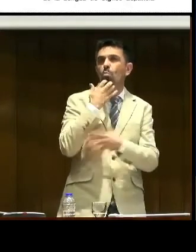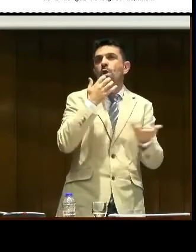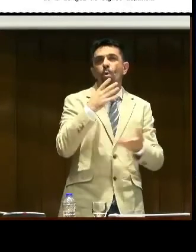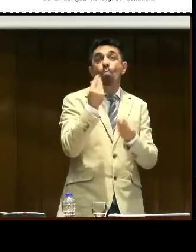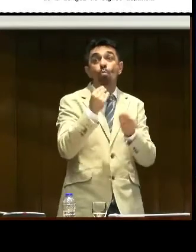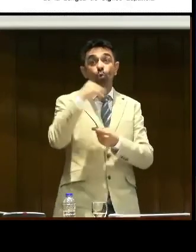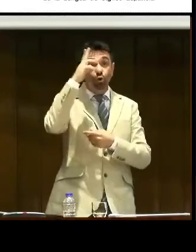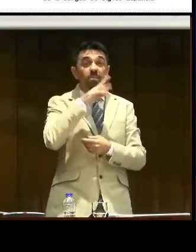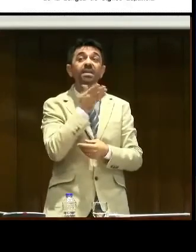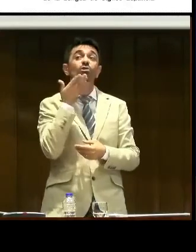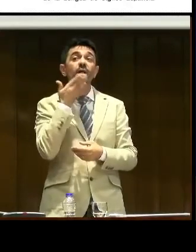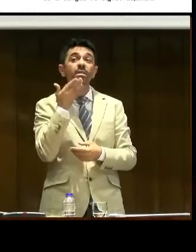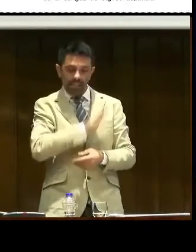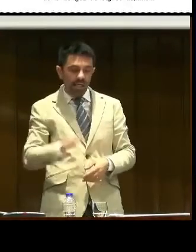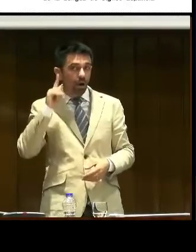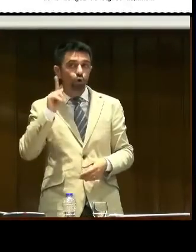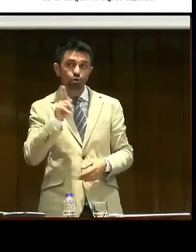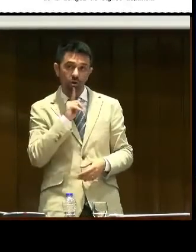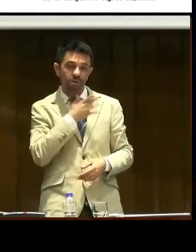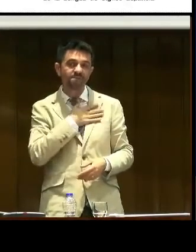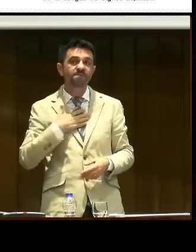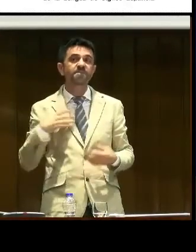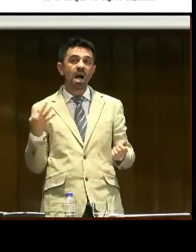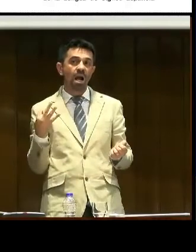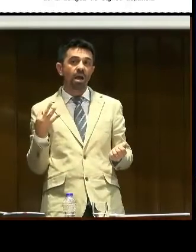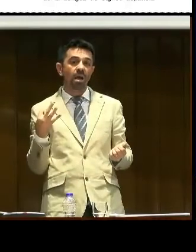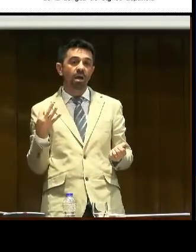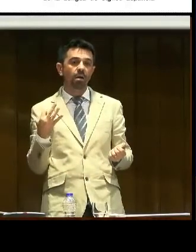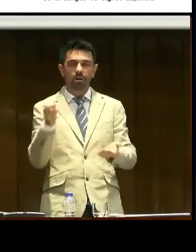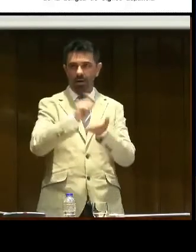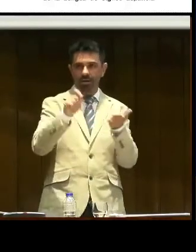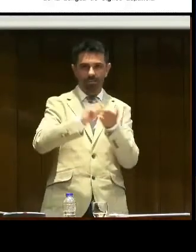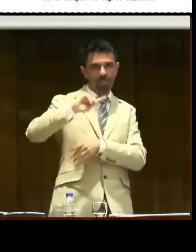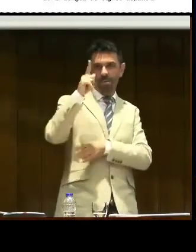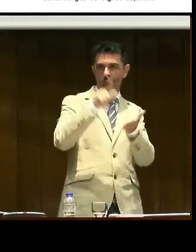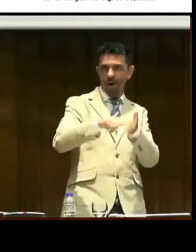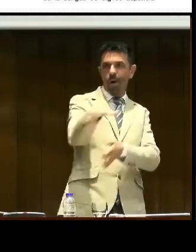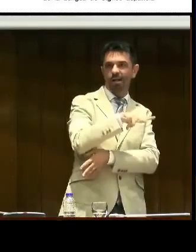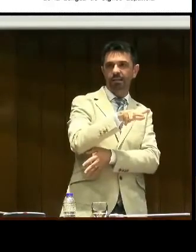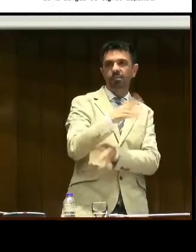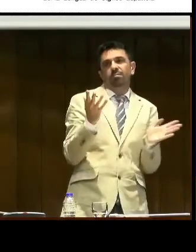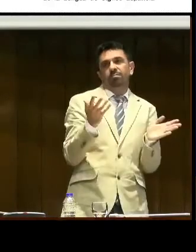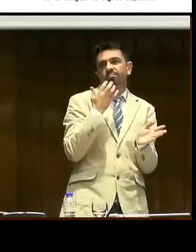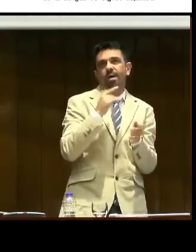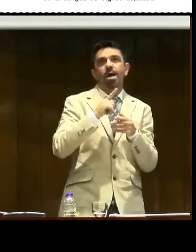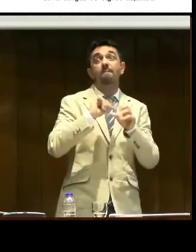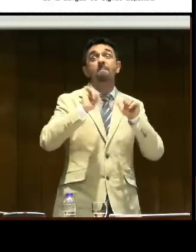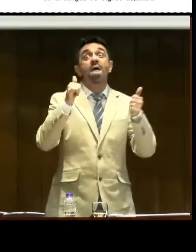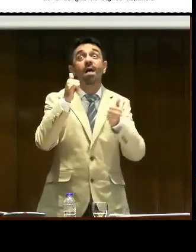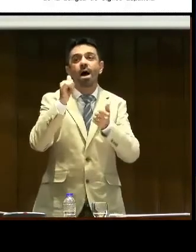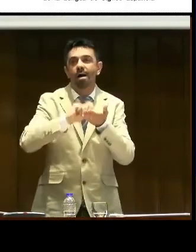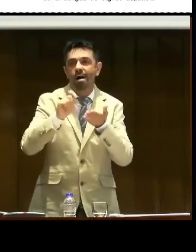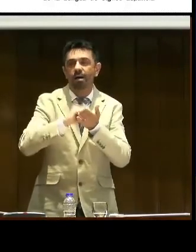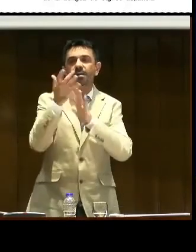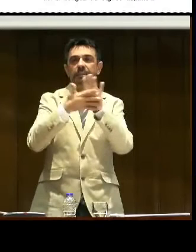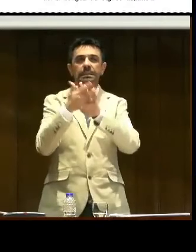muchos padres oyentes de niños sordos, ponga serias reservas a la escritura de los signos, cuando la escritura